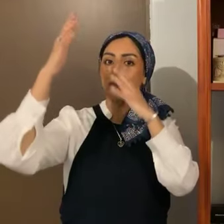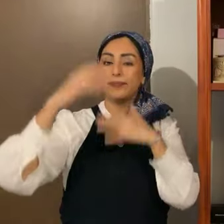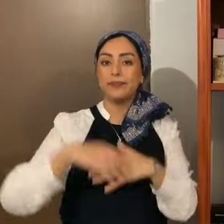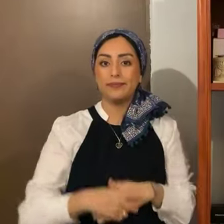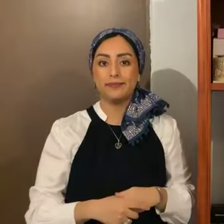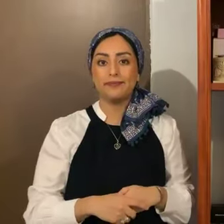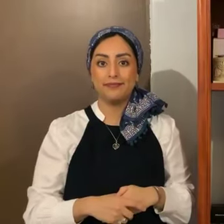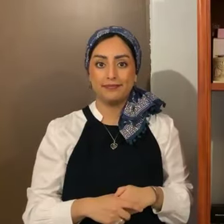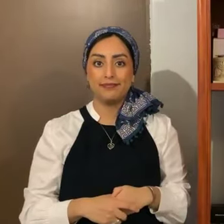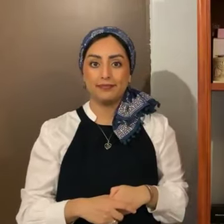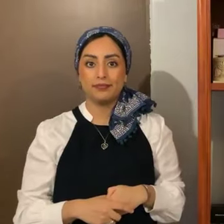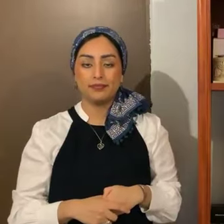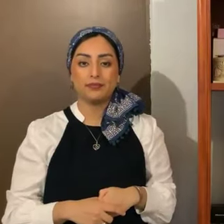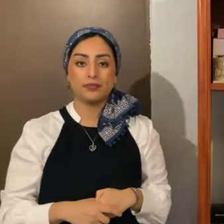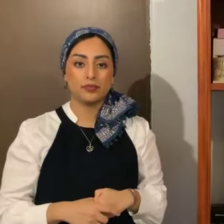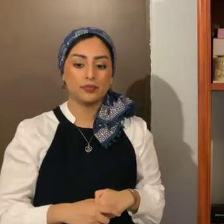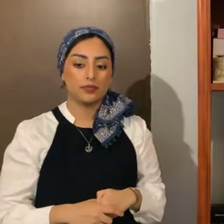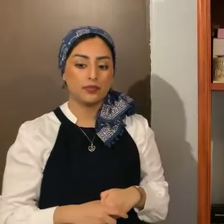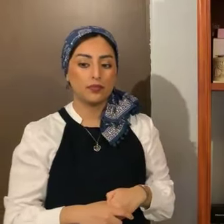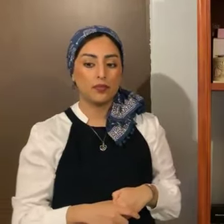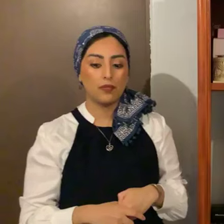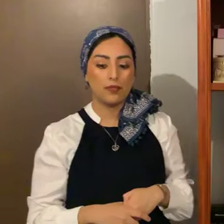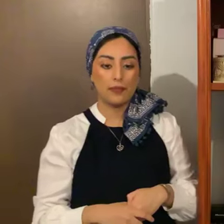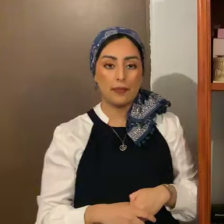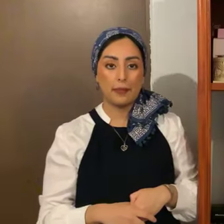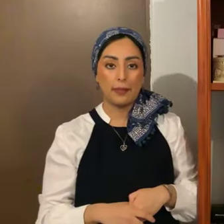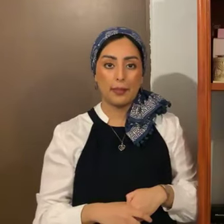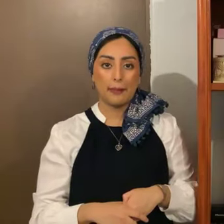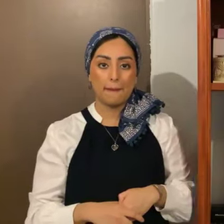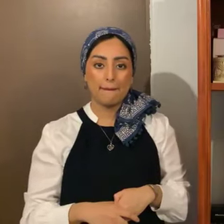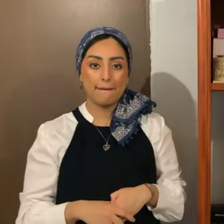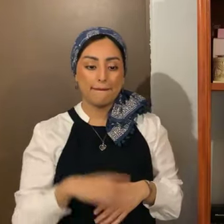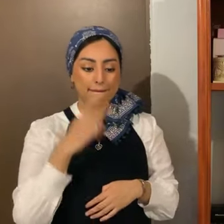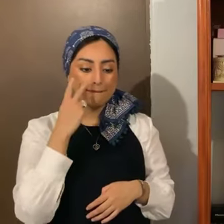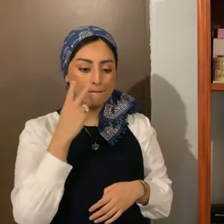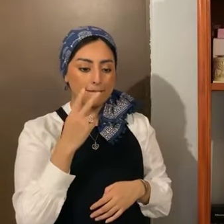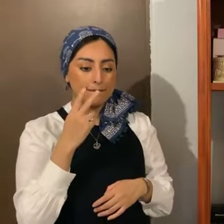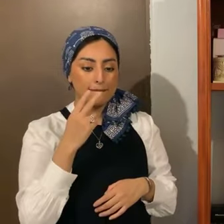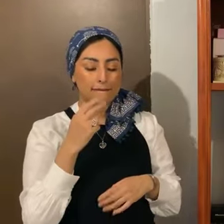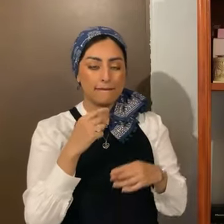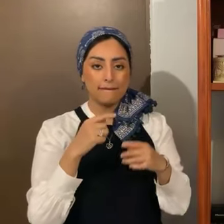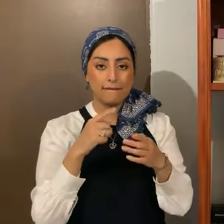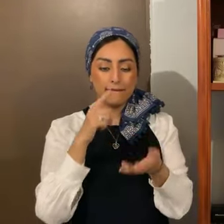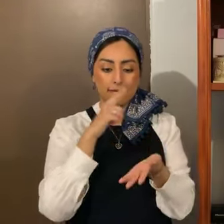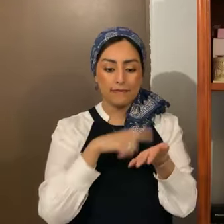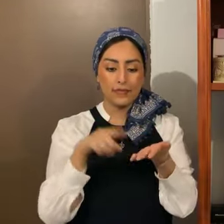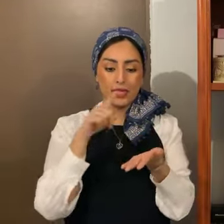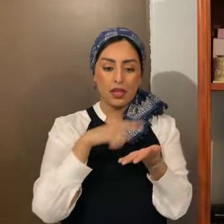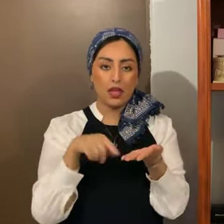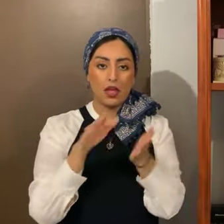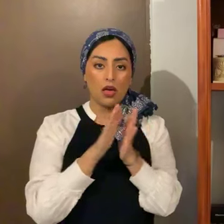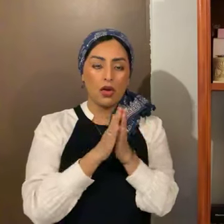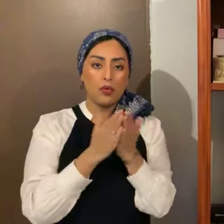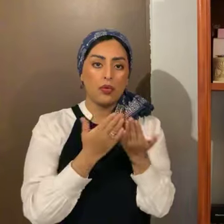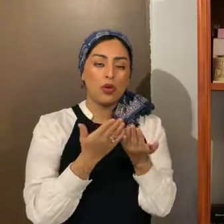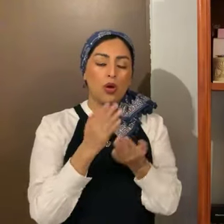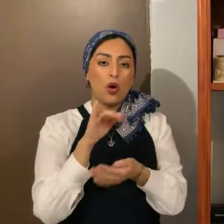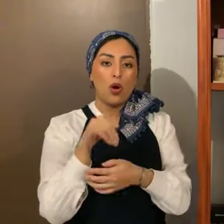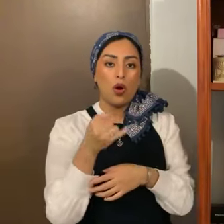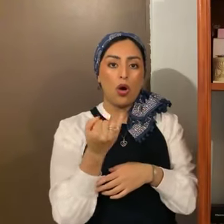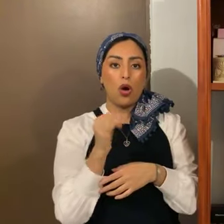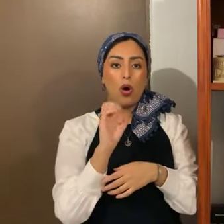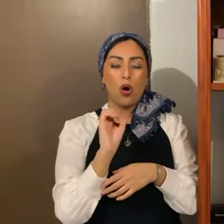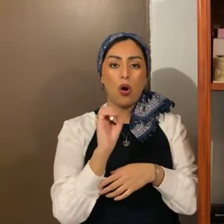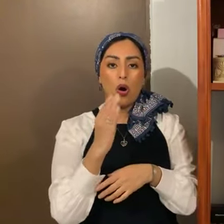Tremendo, ¿verdad? Ahora, vamos al libro de Job, póngale una hojita ahí, y vamos al libro de